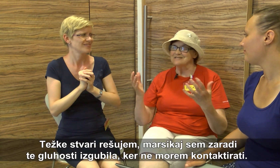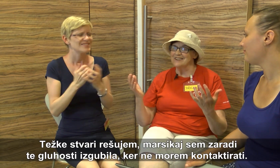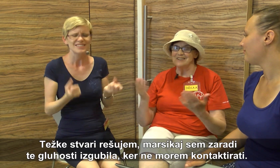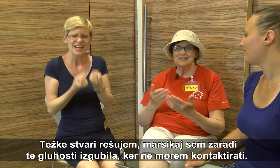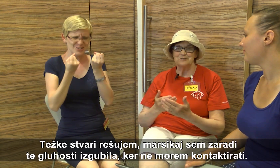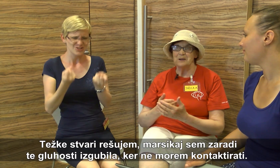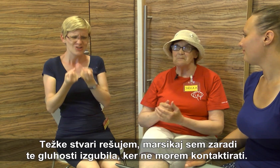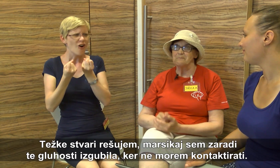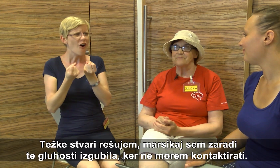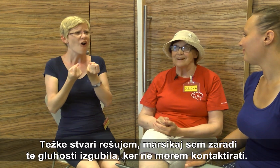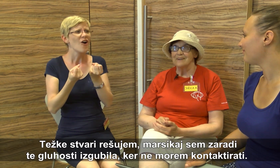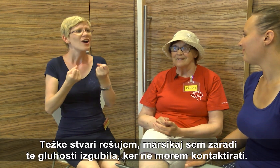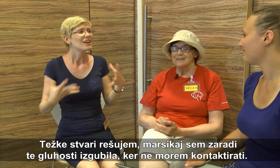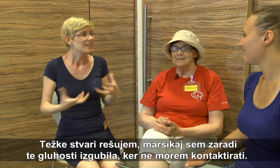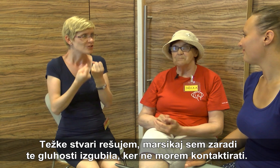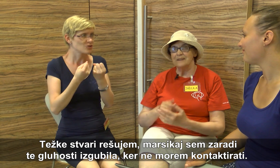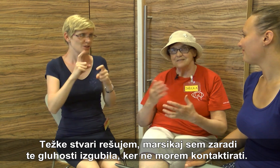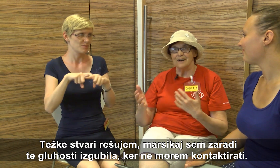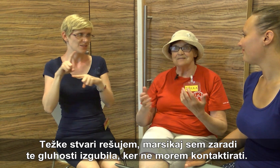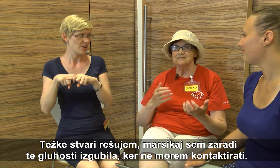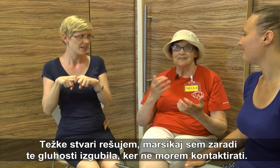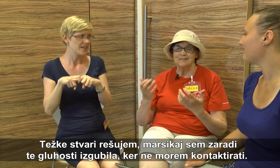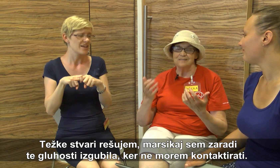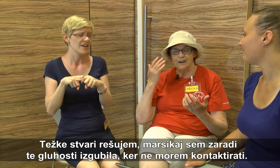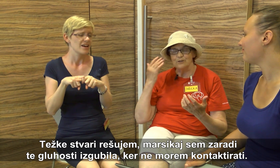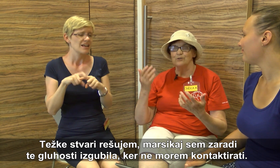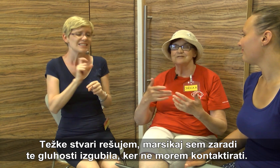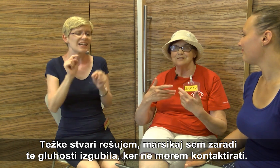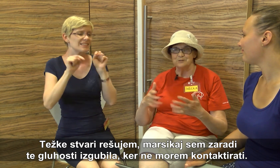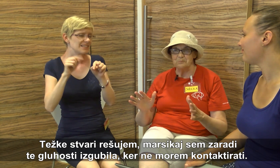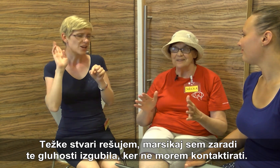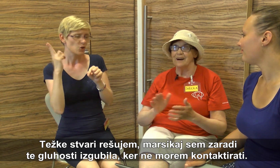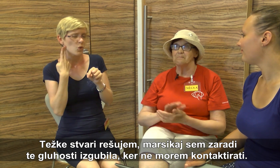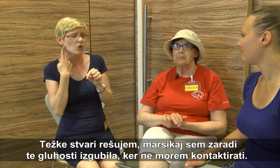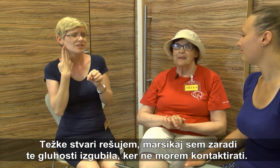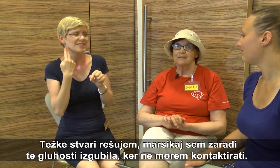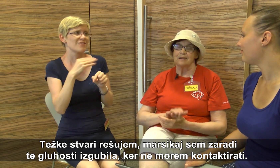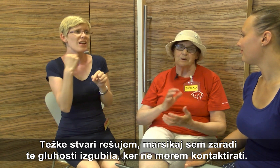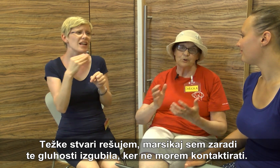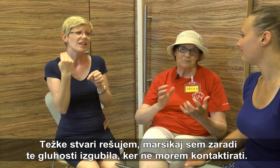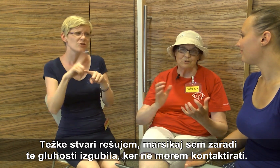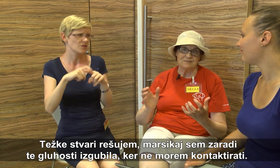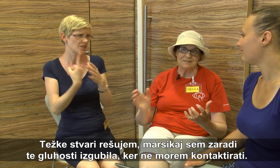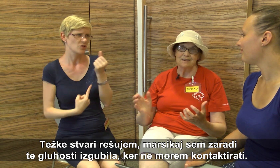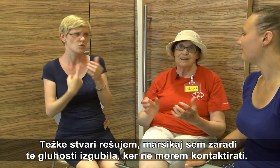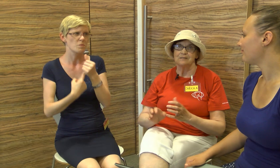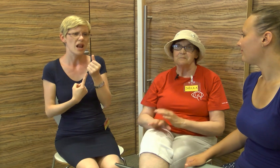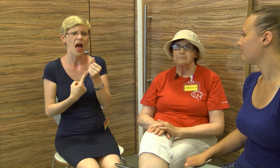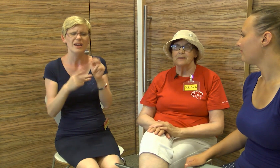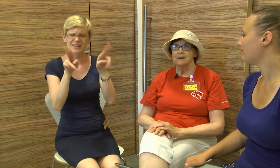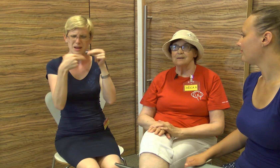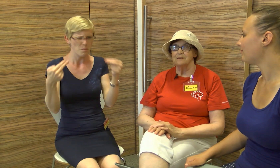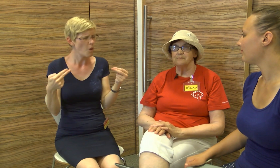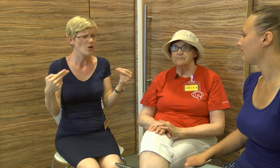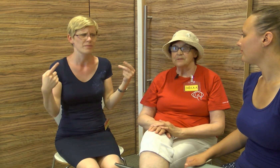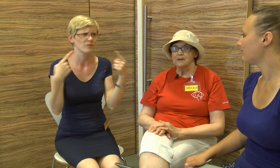Težke stvari rešujem. Marci kaj sem zaradi te gluhosti izgubila, ker ne moram kontaktirati.